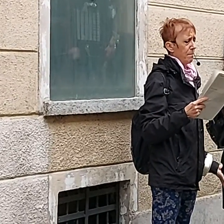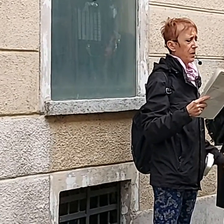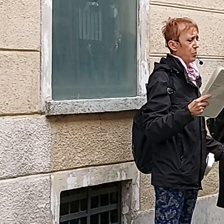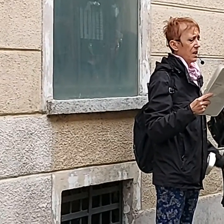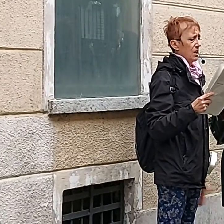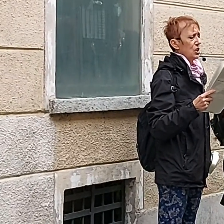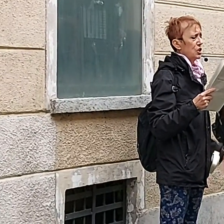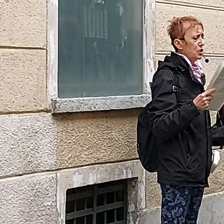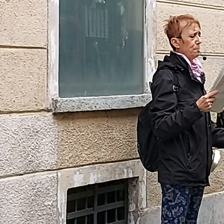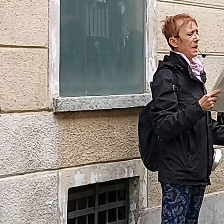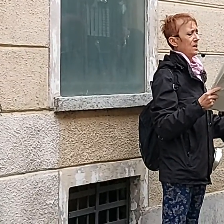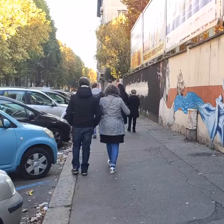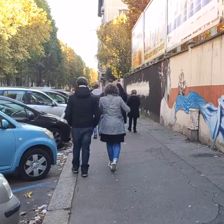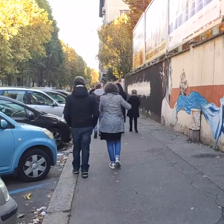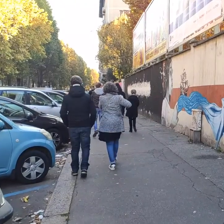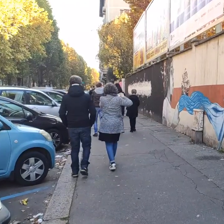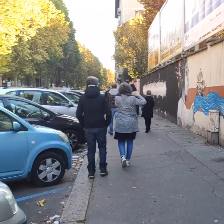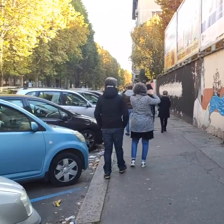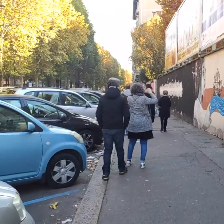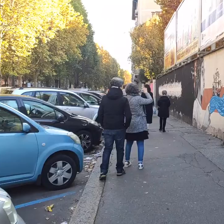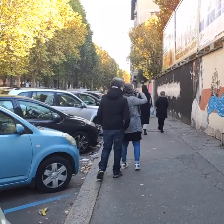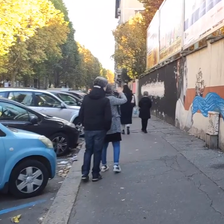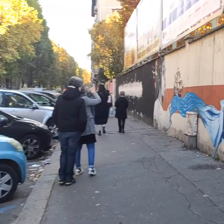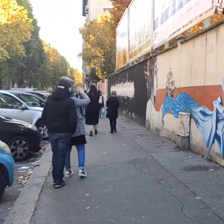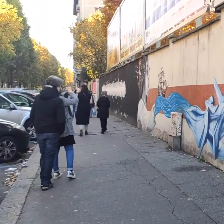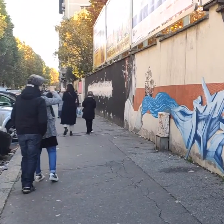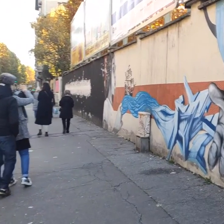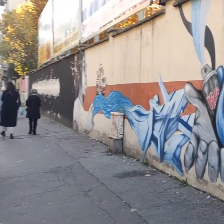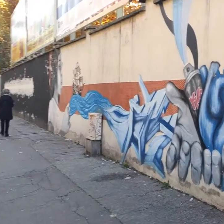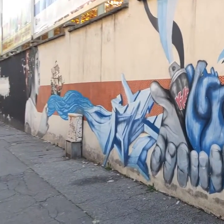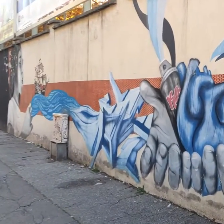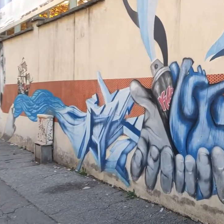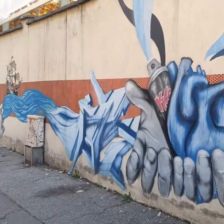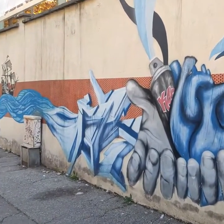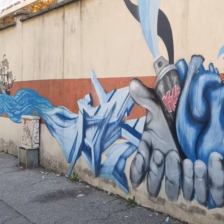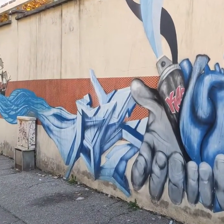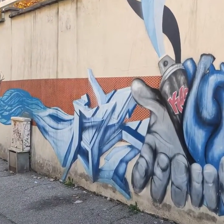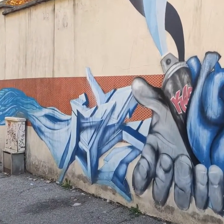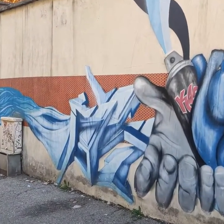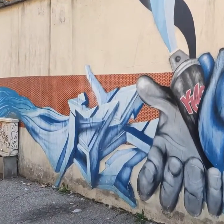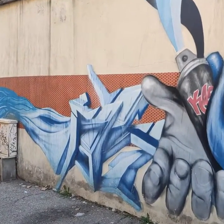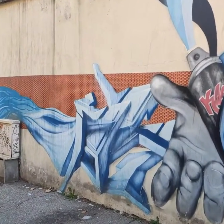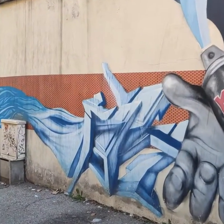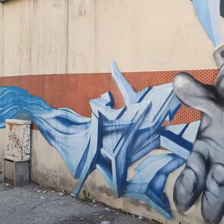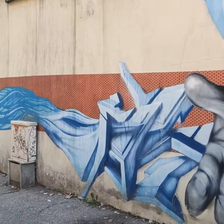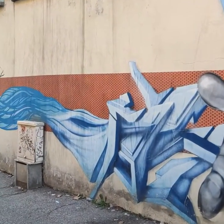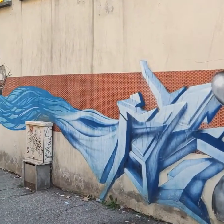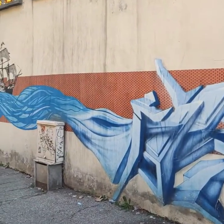cieche non hanno la possibilità chiaramente di percepire queste opere e quindi per loro è assolutamente fondamentale una